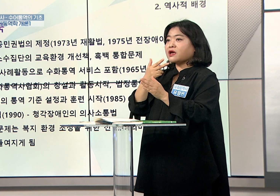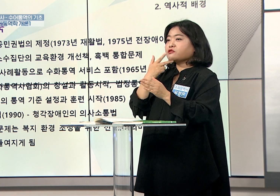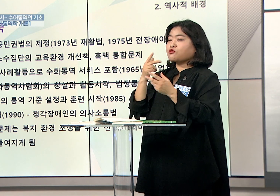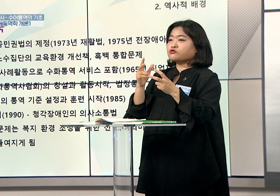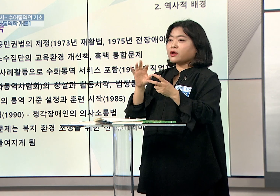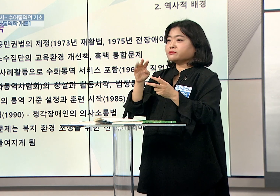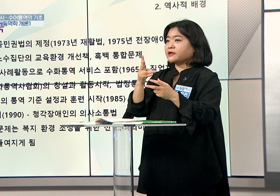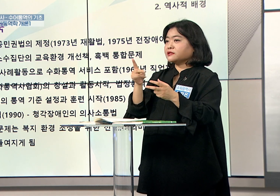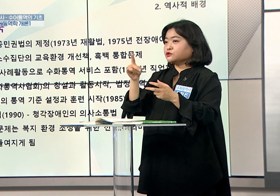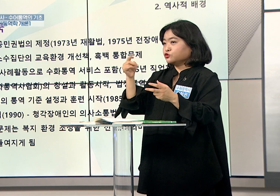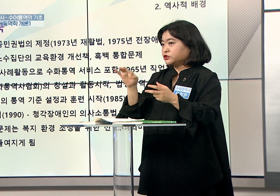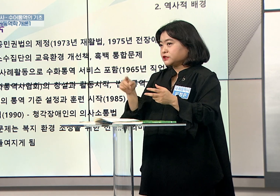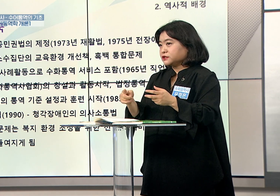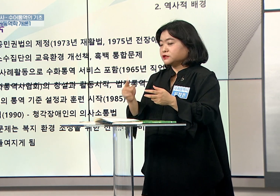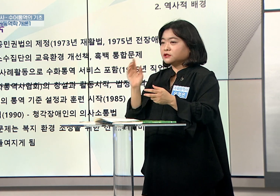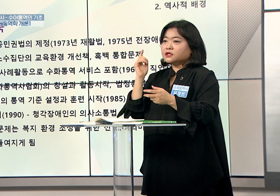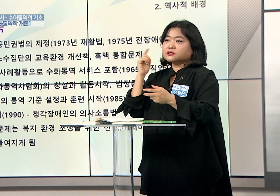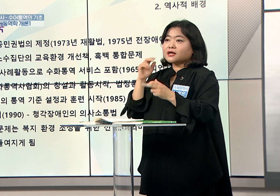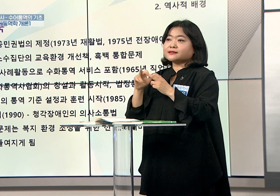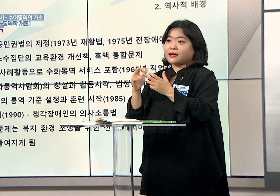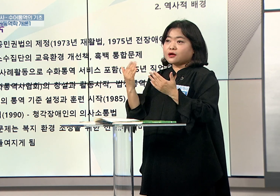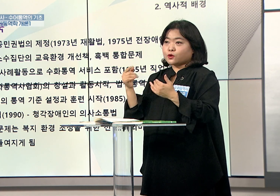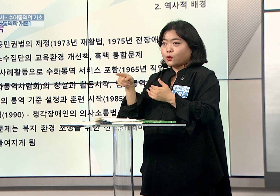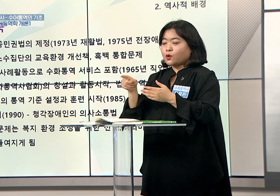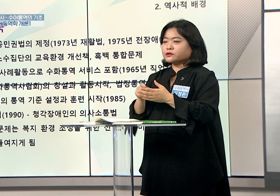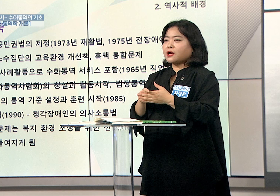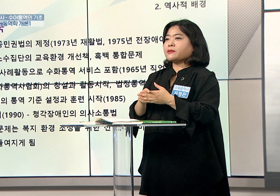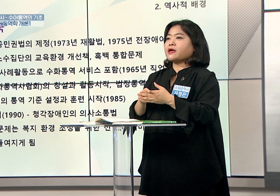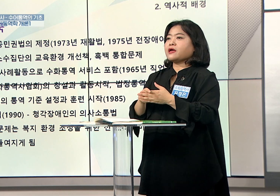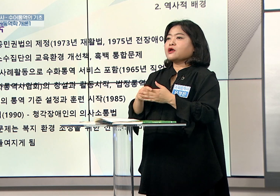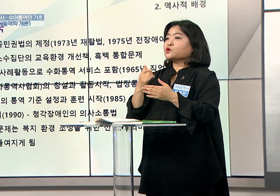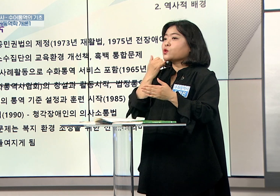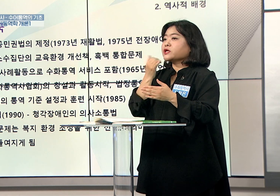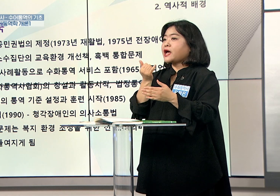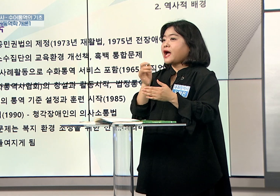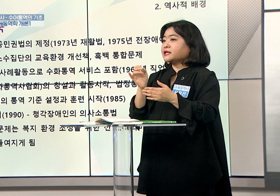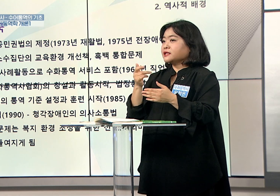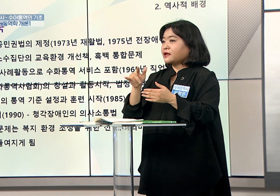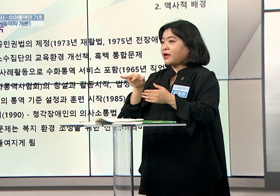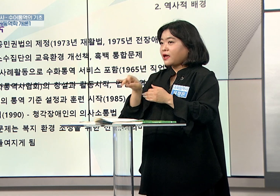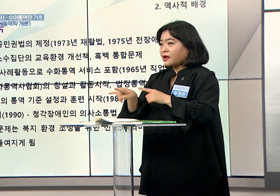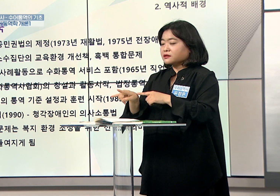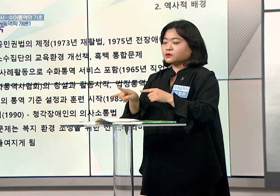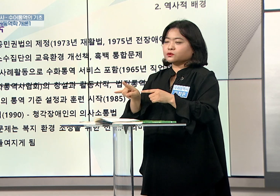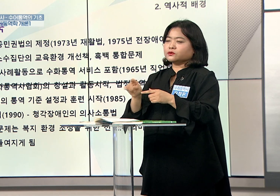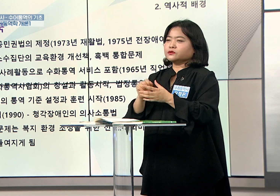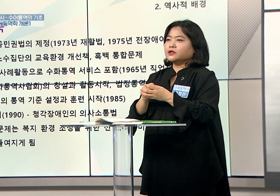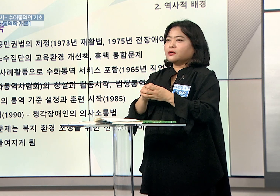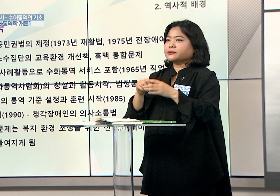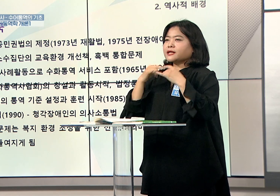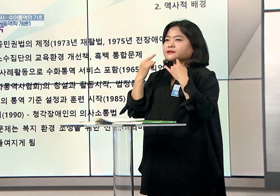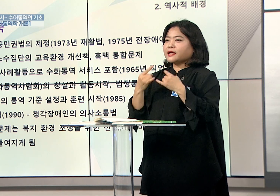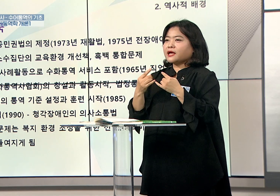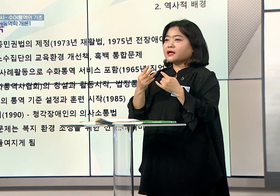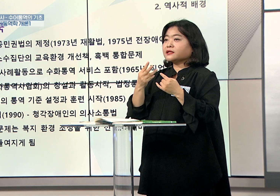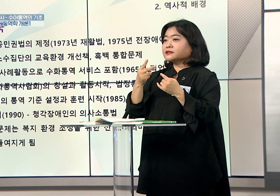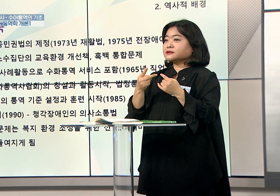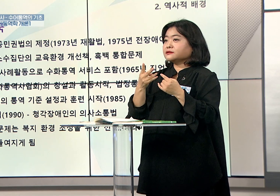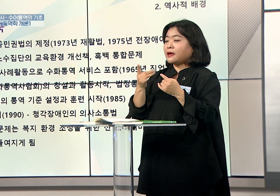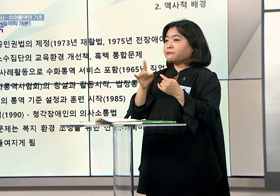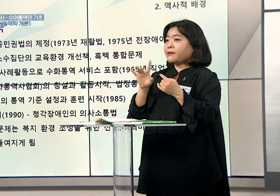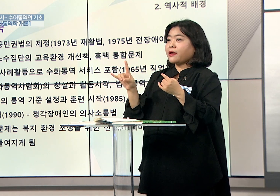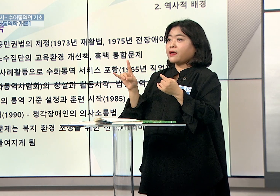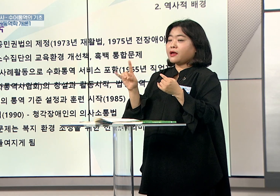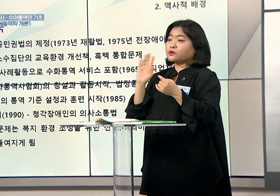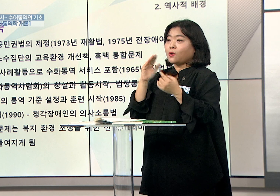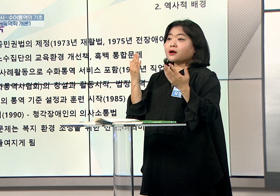그 전에 영국의 브래드 우드 청각장애 학교, 그 다음에 독일의 하이니케, 그리고 프랑스의